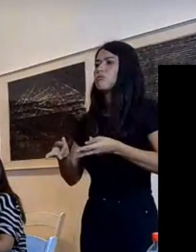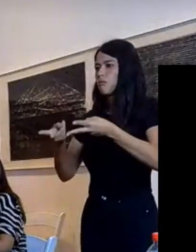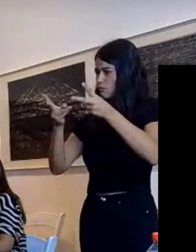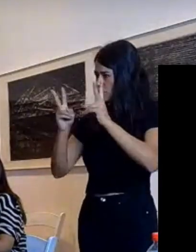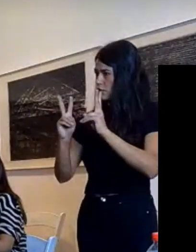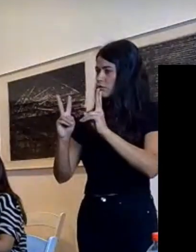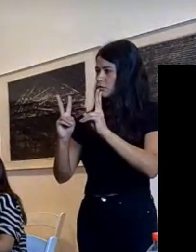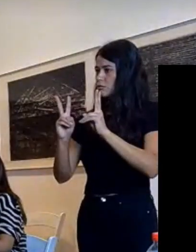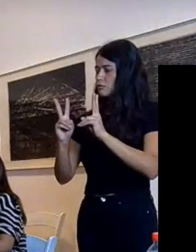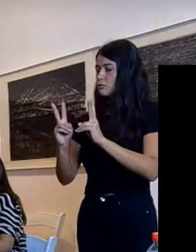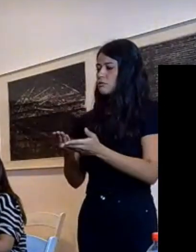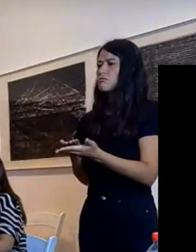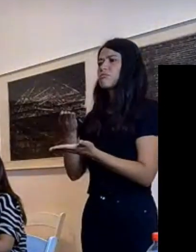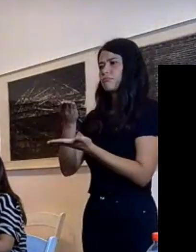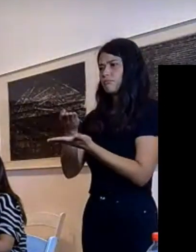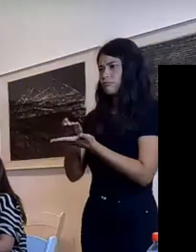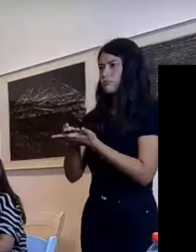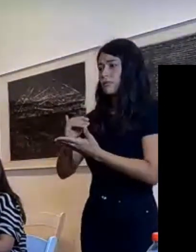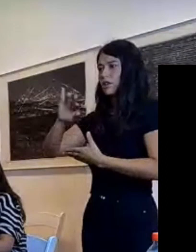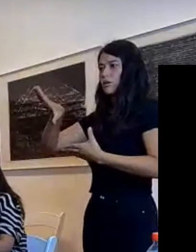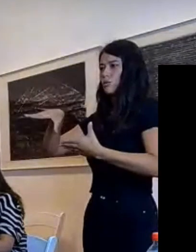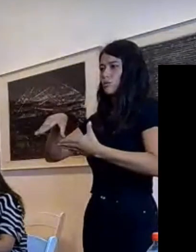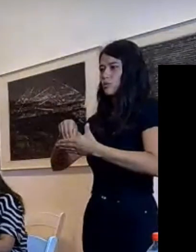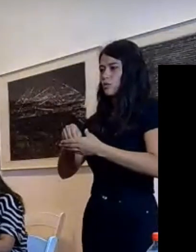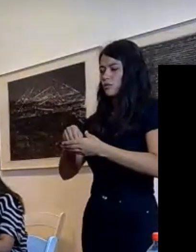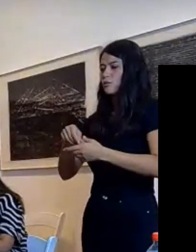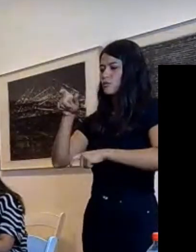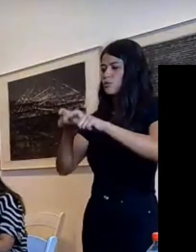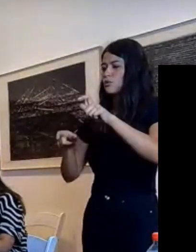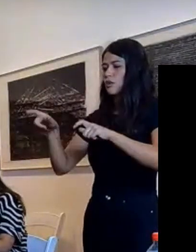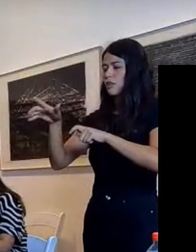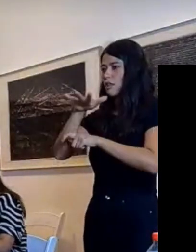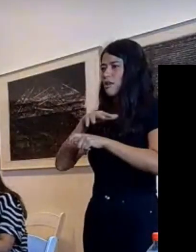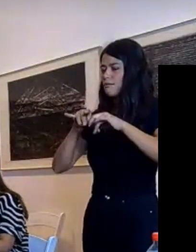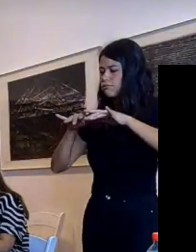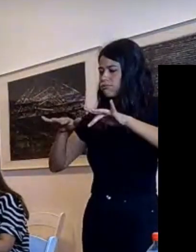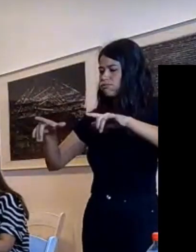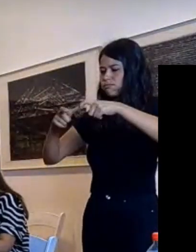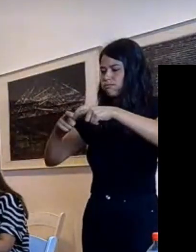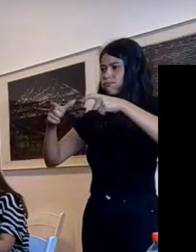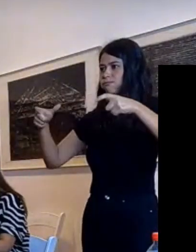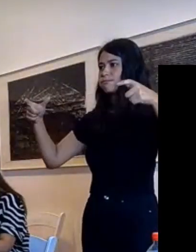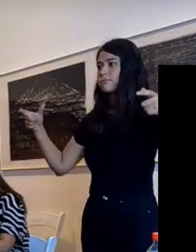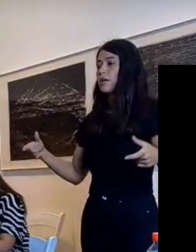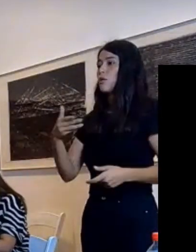está planteando una inclusión, una sociedad más expansiva. El Museo de la Solidaridad Salvador Allende tiene una